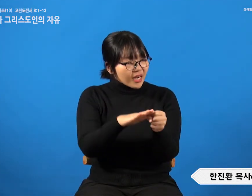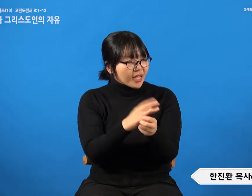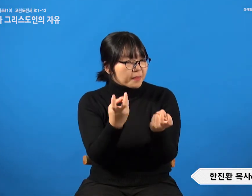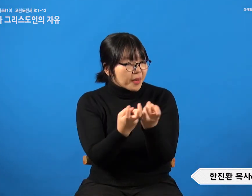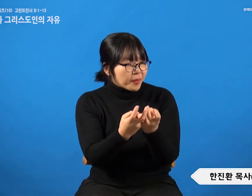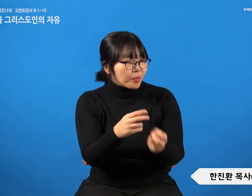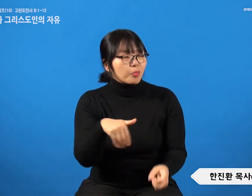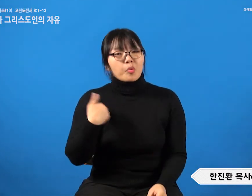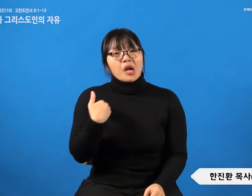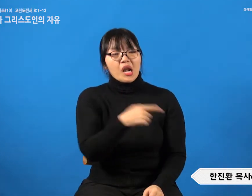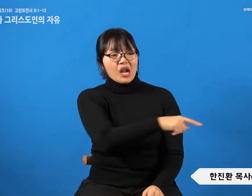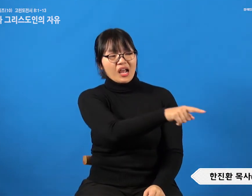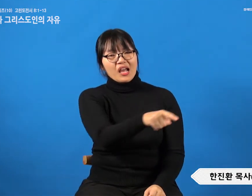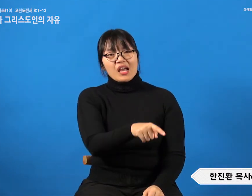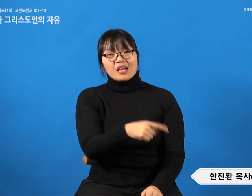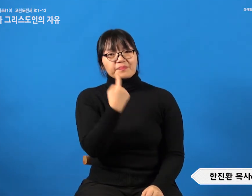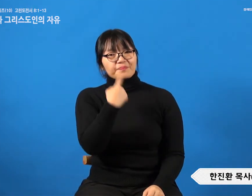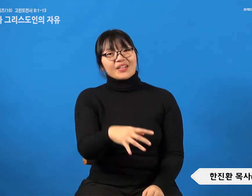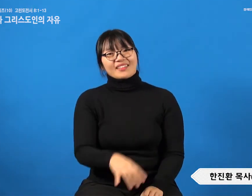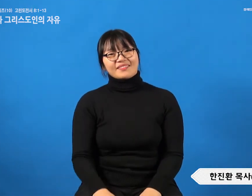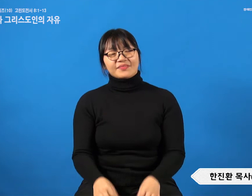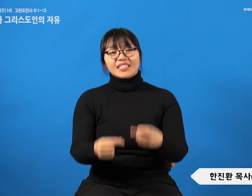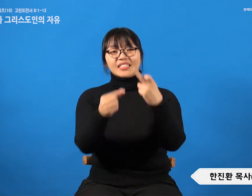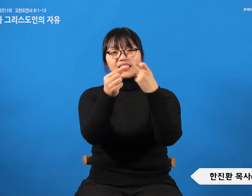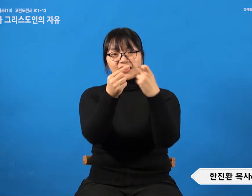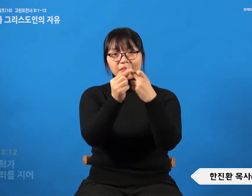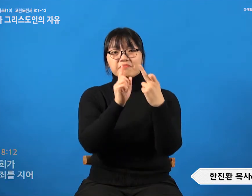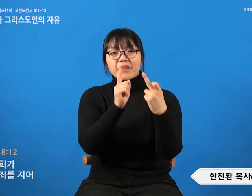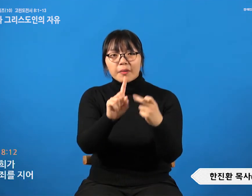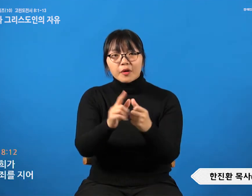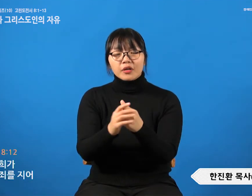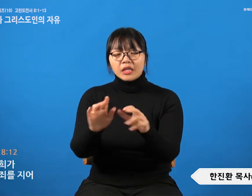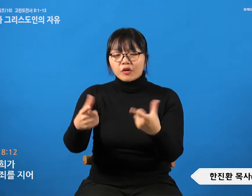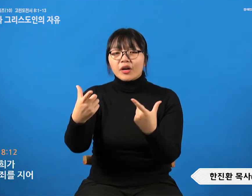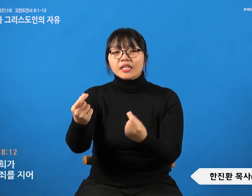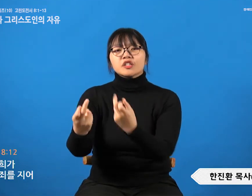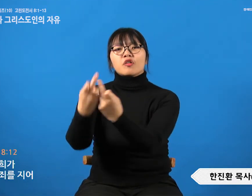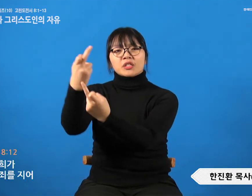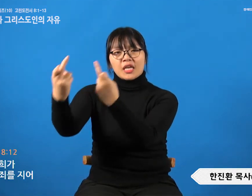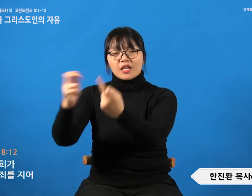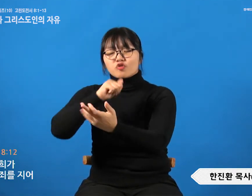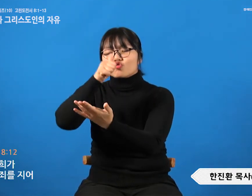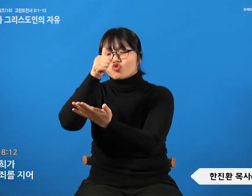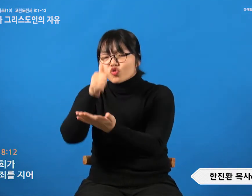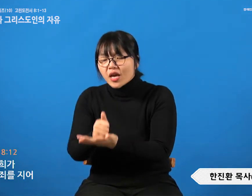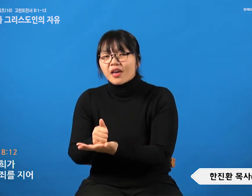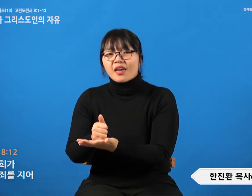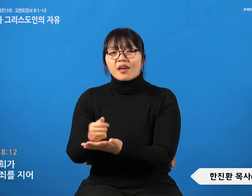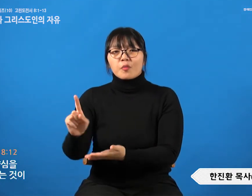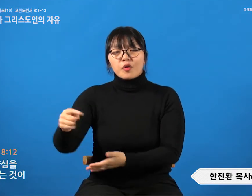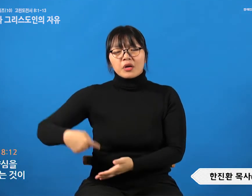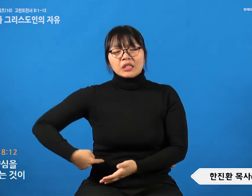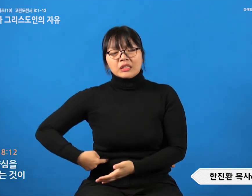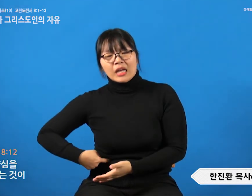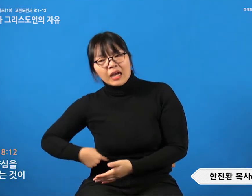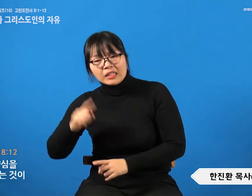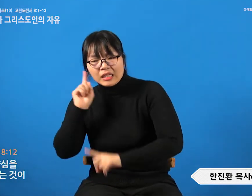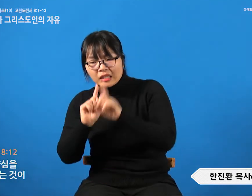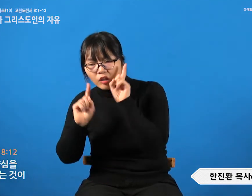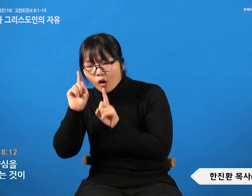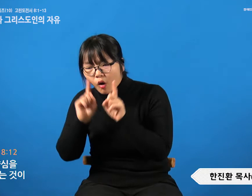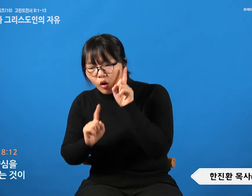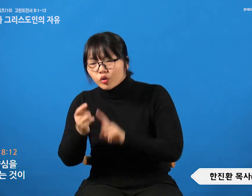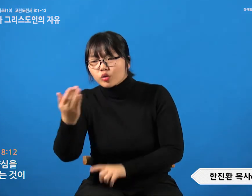것이죠. 12절에 이같이 너희가 형제에게 죄를 지어 그 약한 양심을 상하게 하는